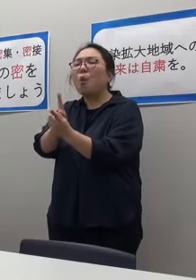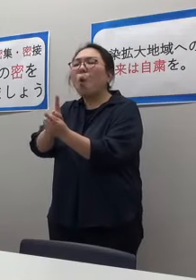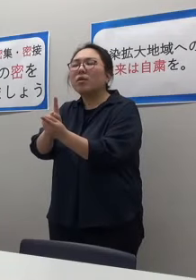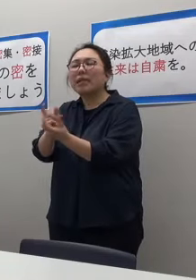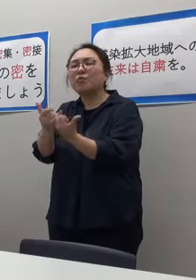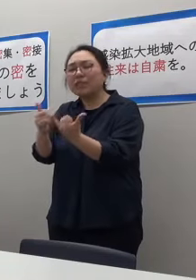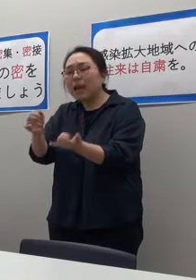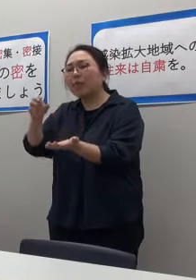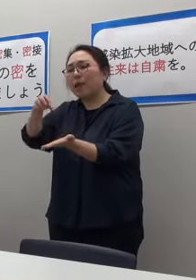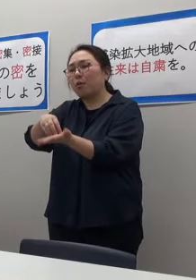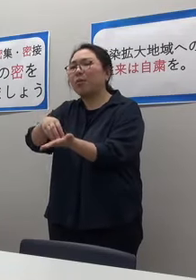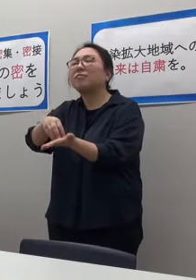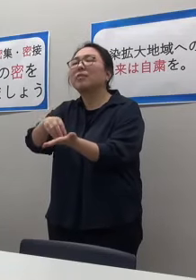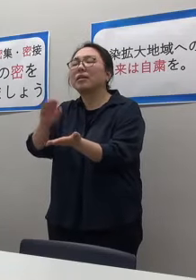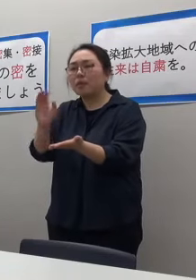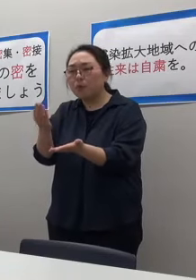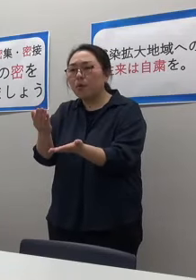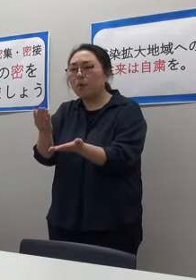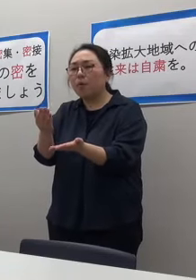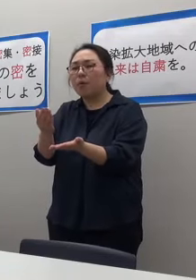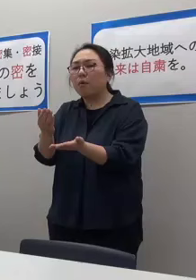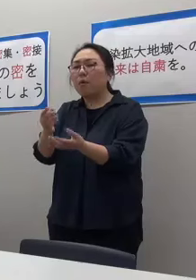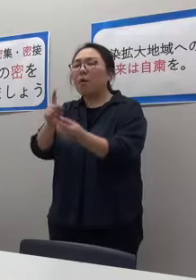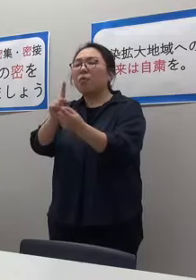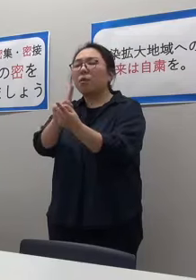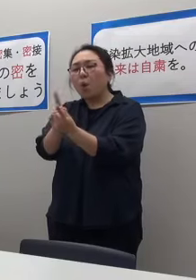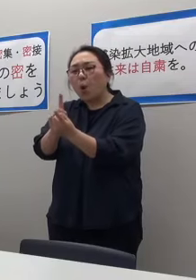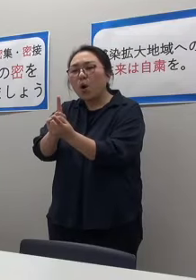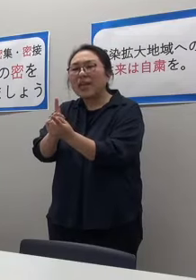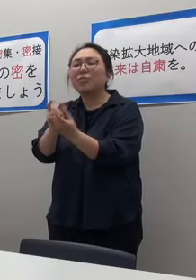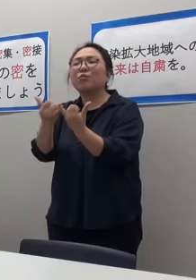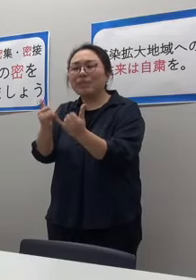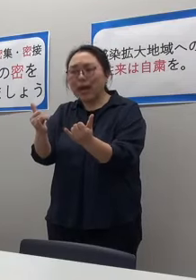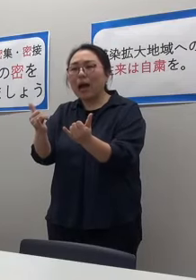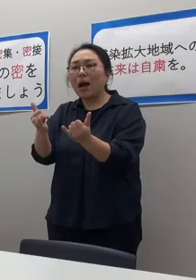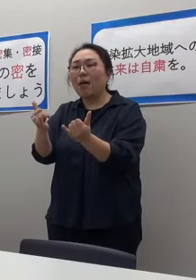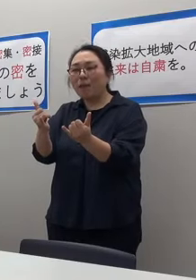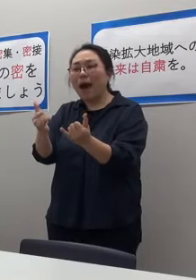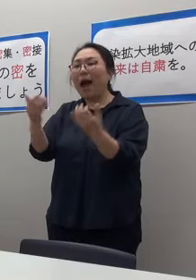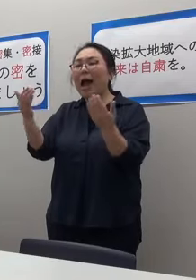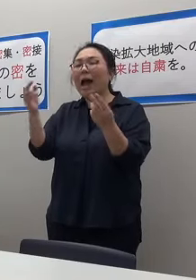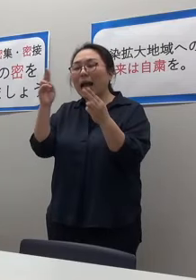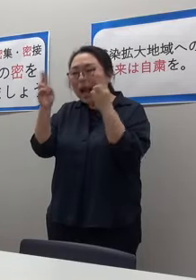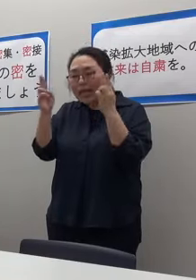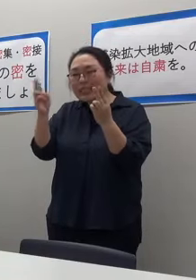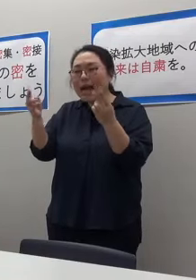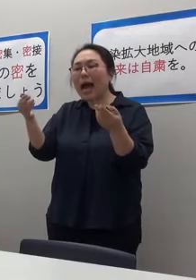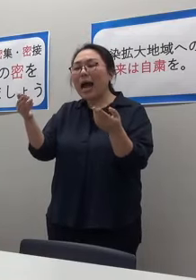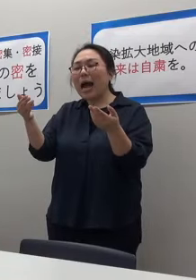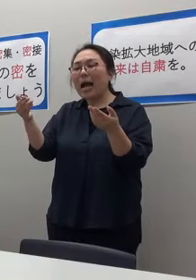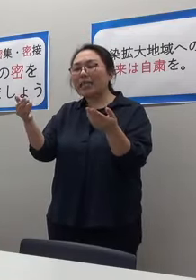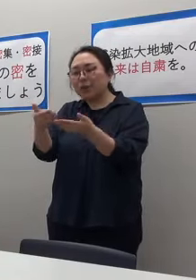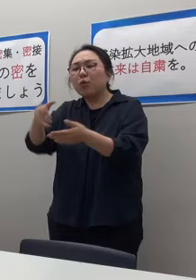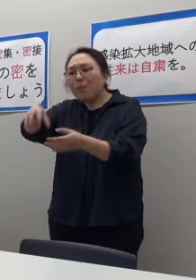れども、今申し上げましたように、濃厚接触者は、会社関連では11例になって